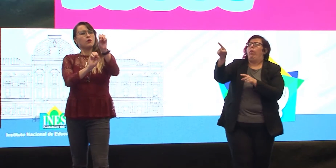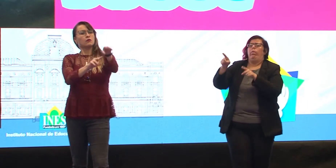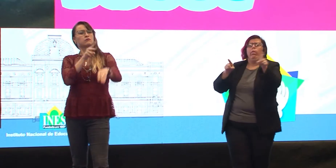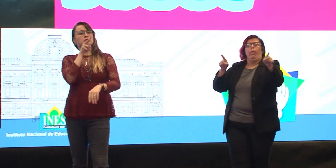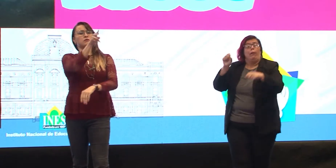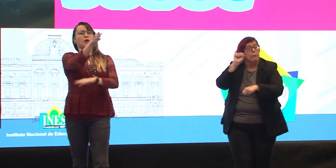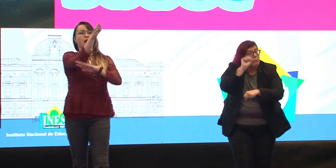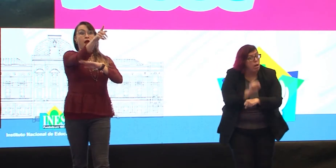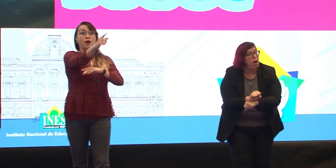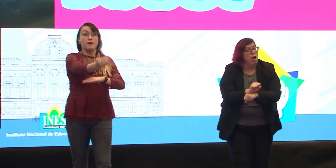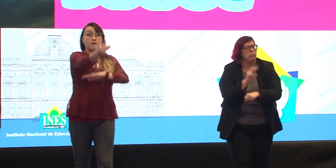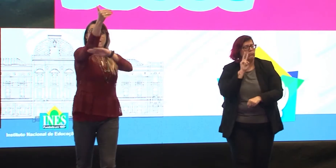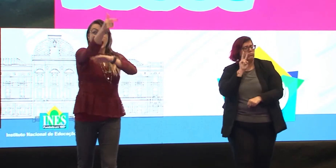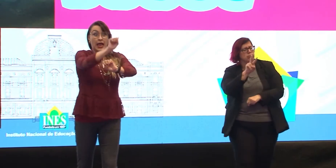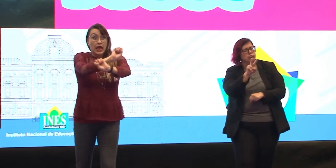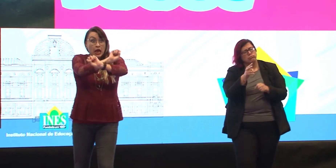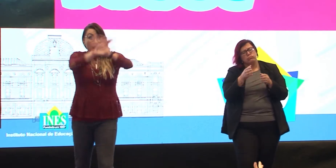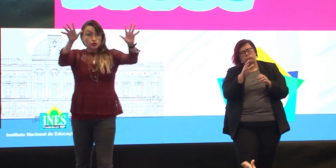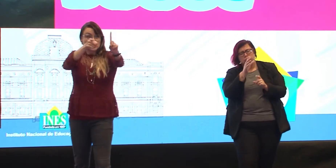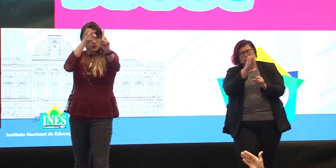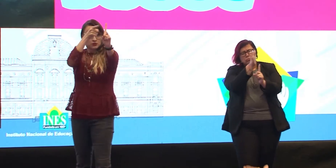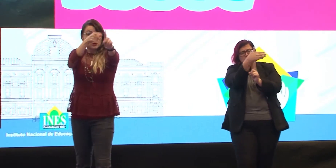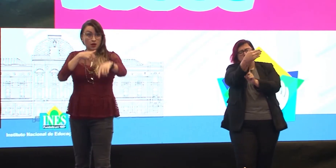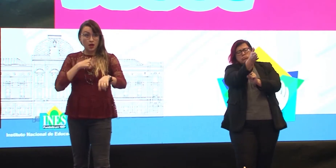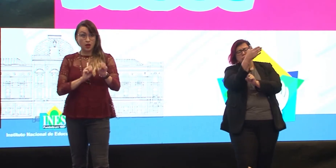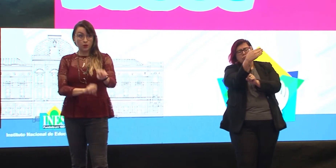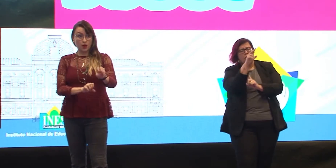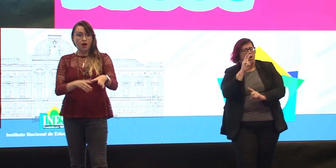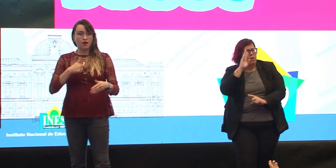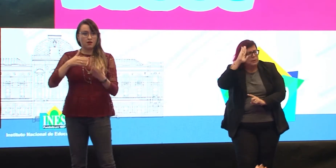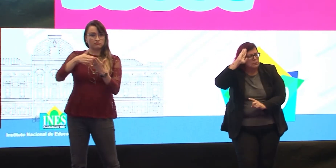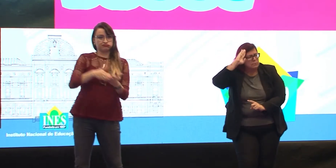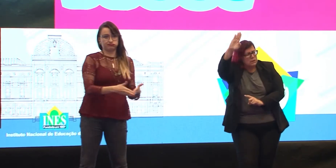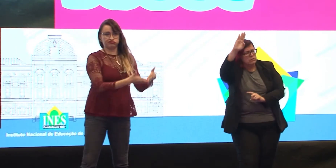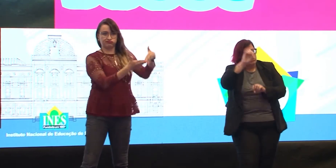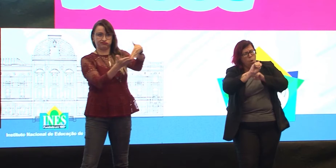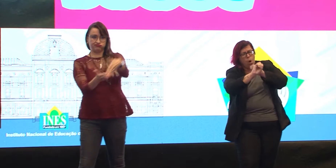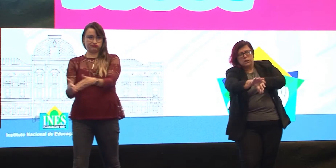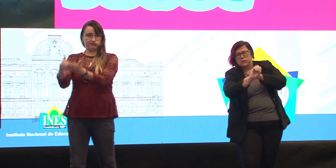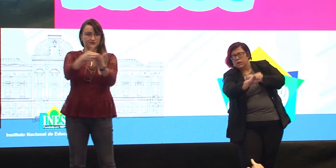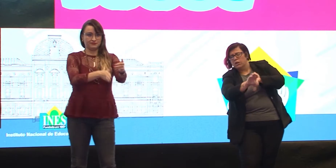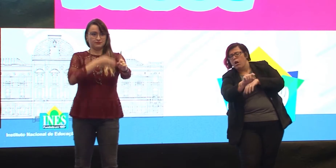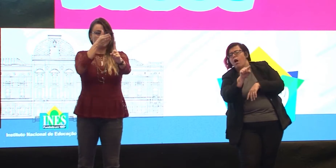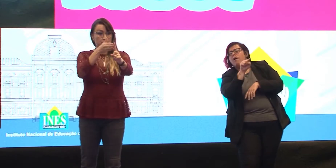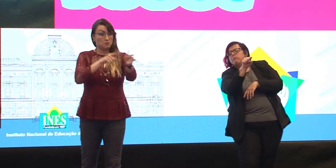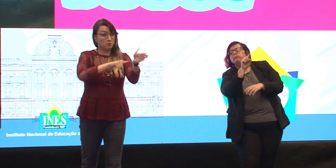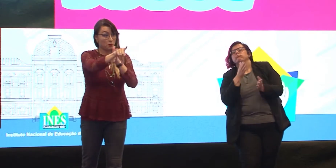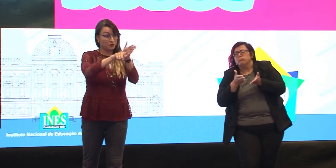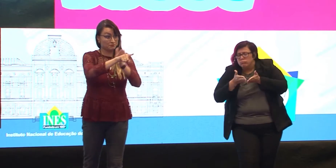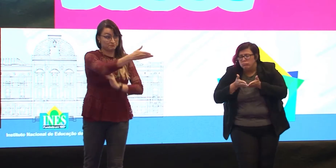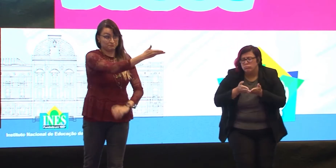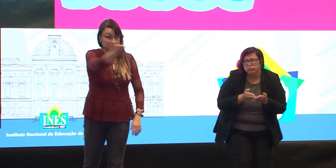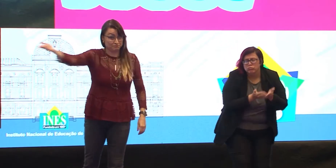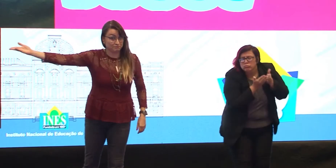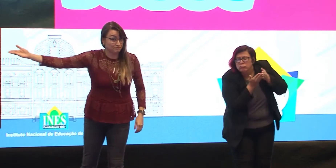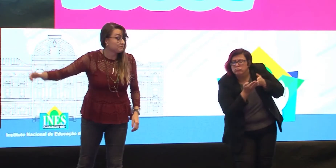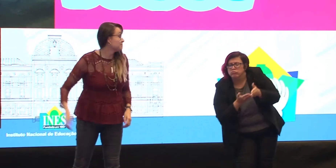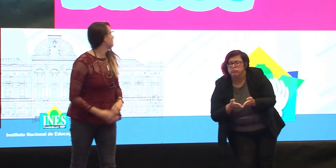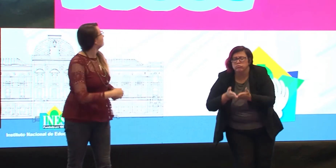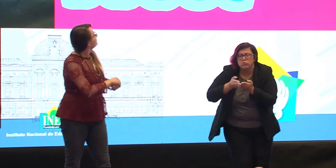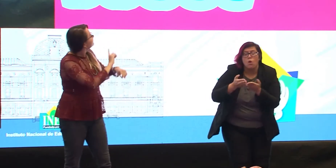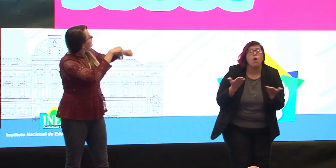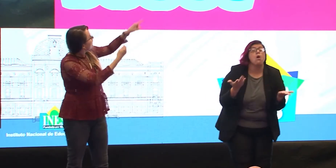objetivos quando a gente está pensando em educação? A gente está num barco, certo? Está mirando em algo para o nosso destino, para que a gente